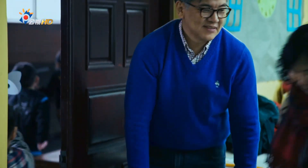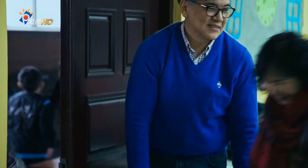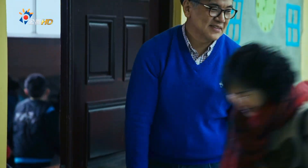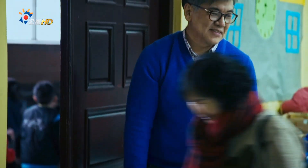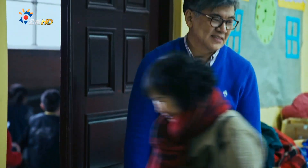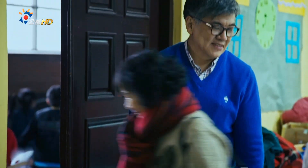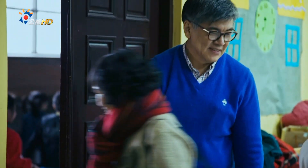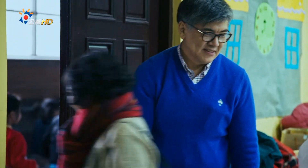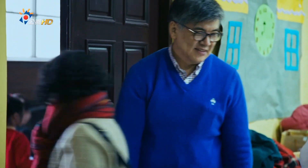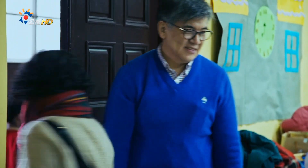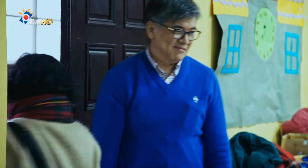拜拜，拜